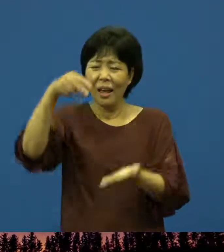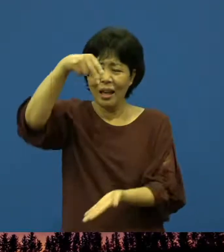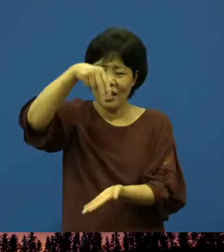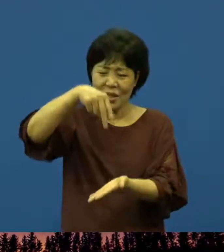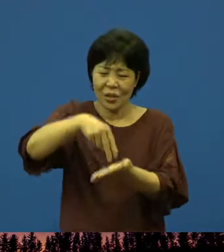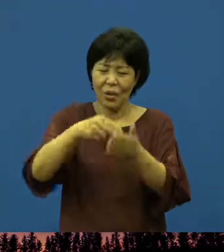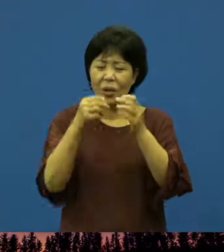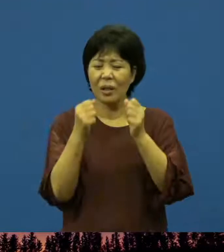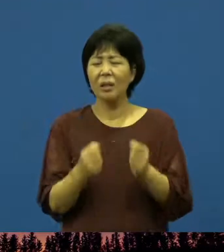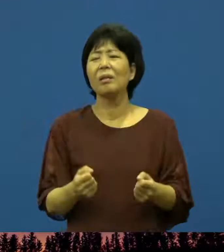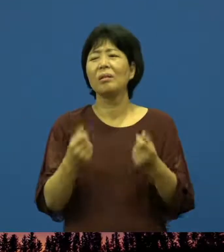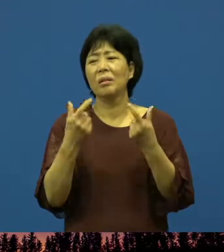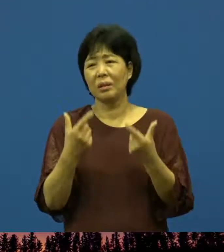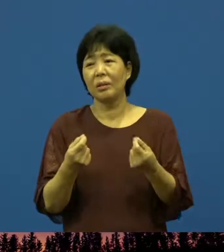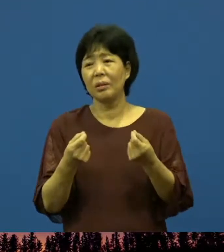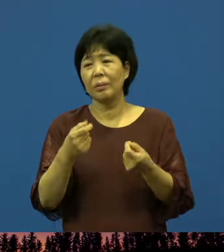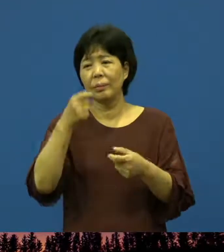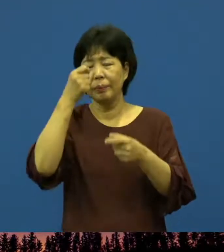앞에서 내가 눈물을 흘려요.